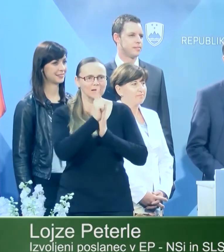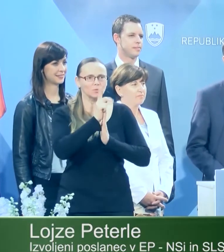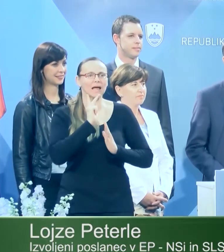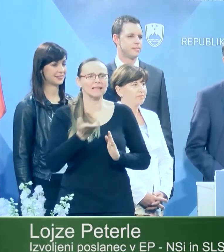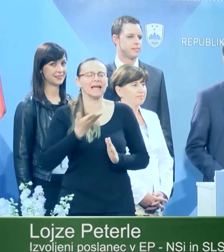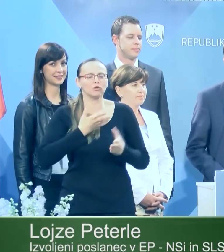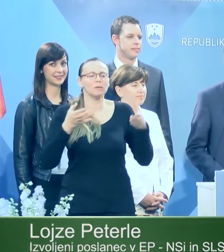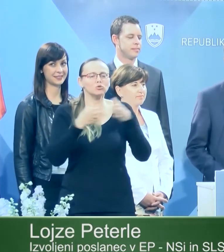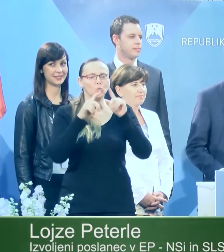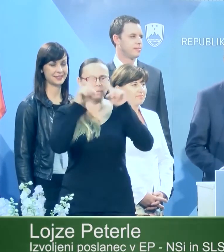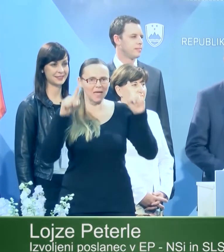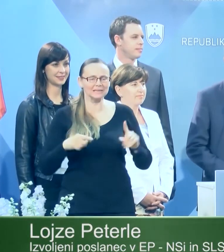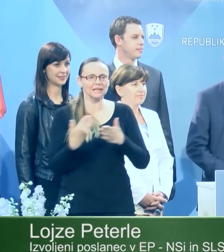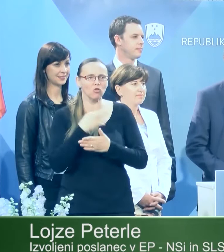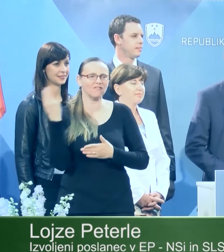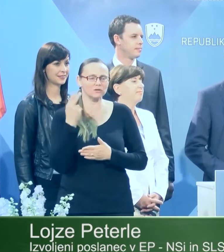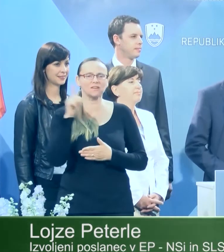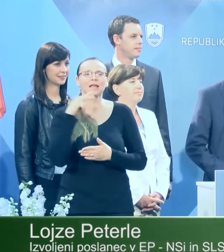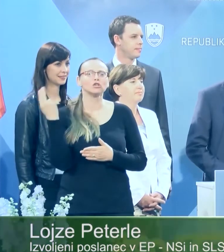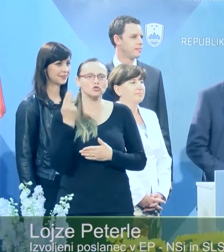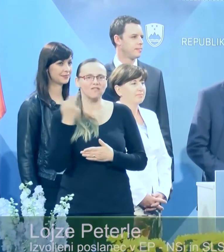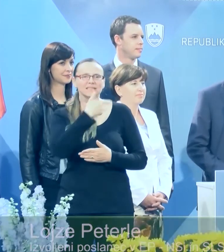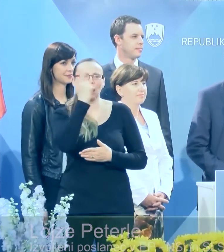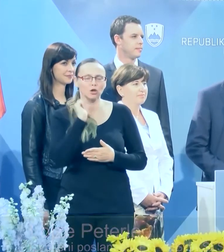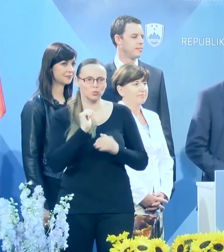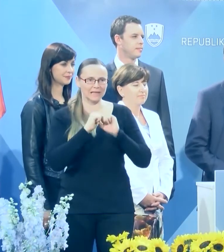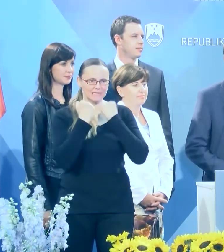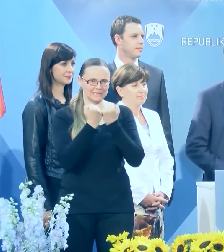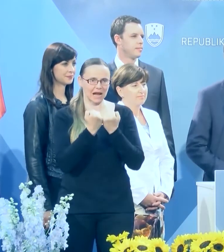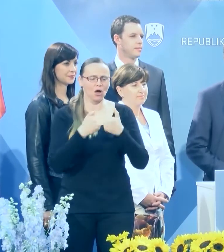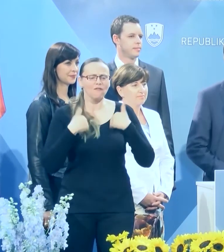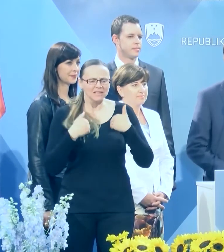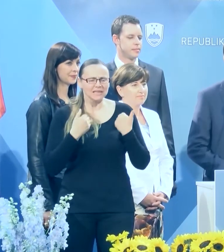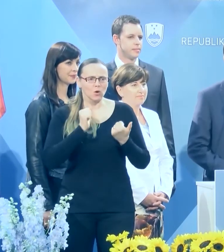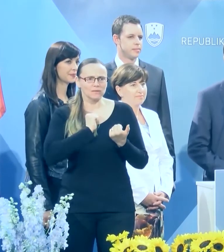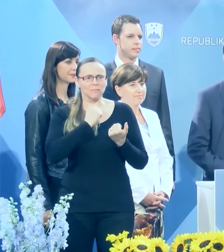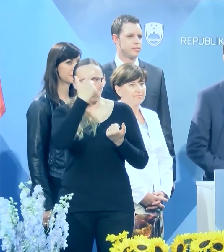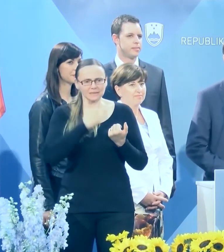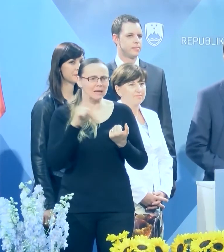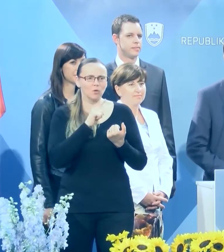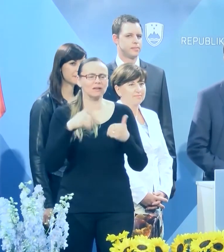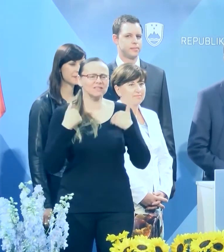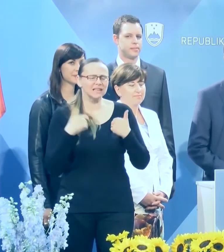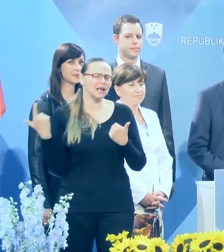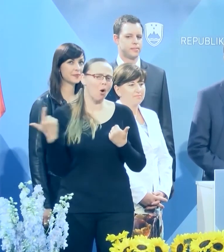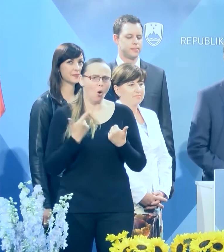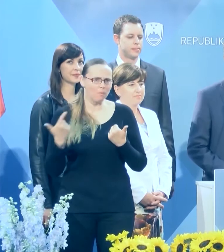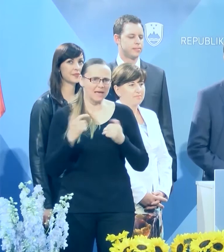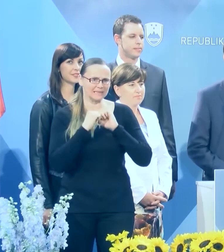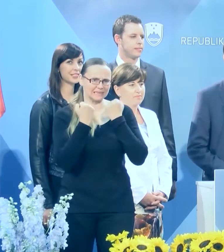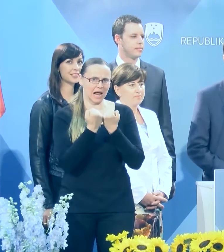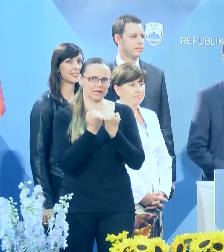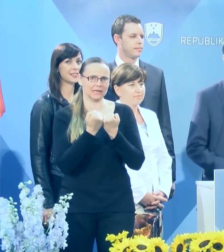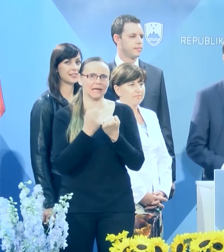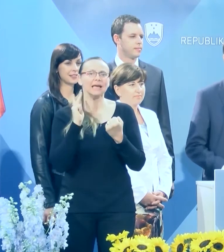dosegla skupna lista Nove Slovenije in Slovenske ljudske stranke. Vesel sem ga osebno, veseli ste ga obe stranki, ki